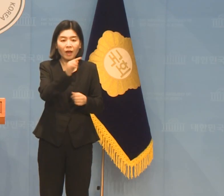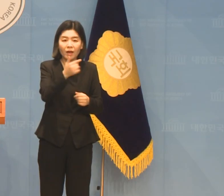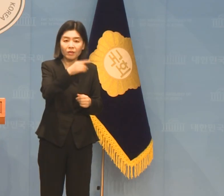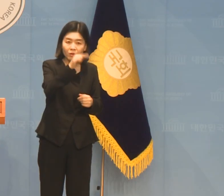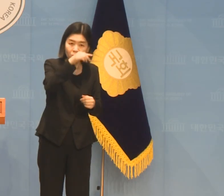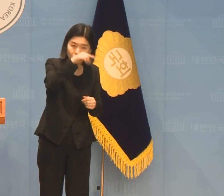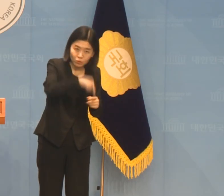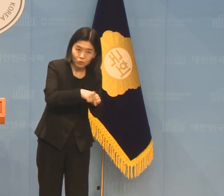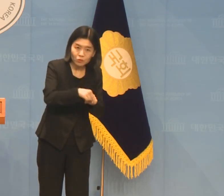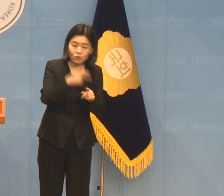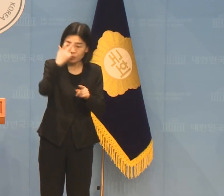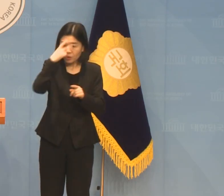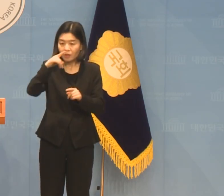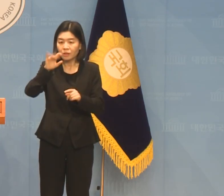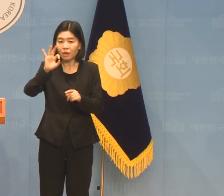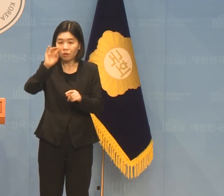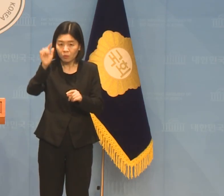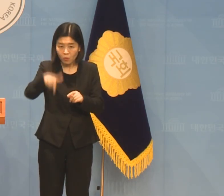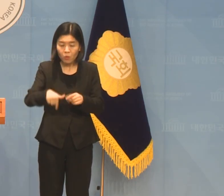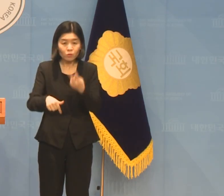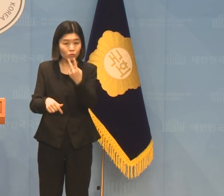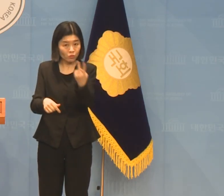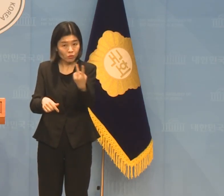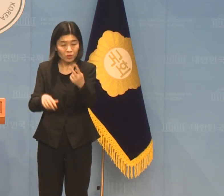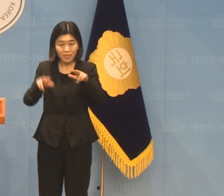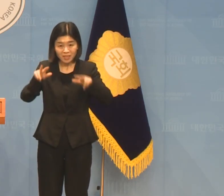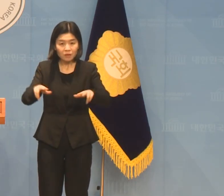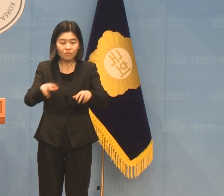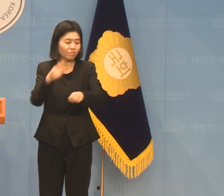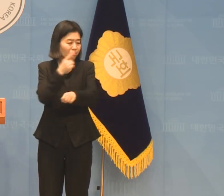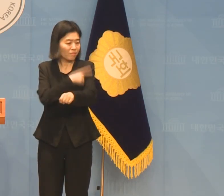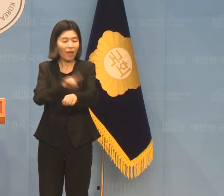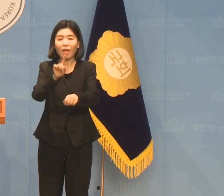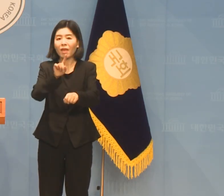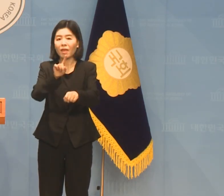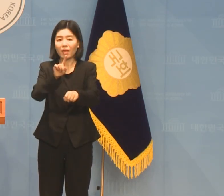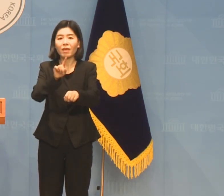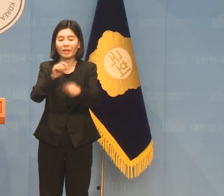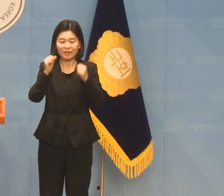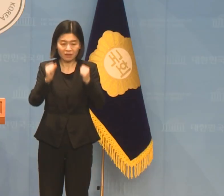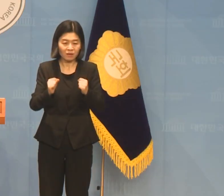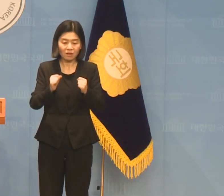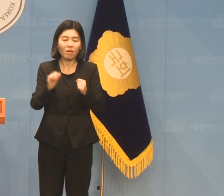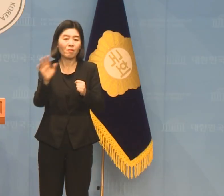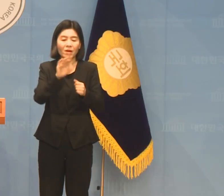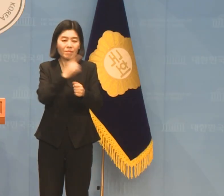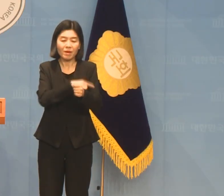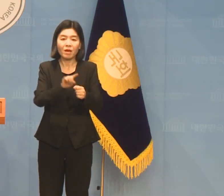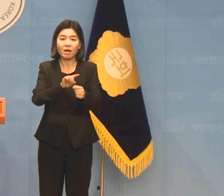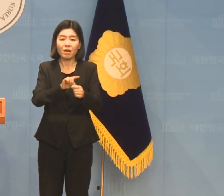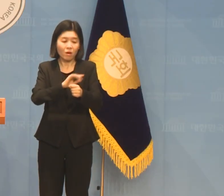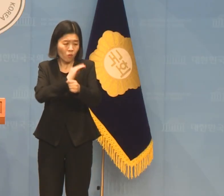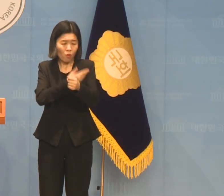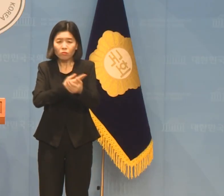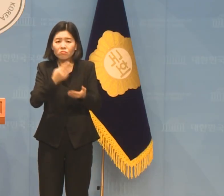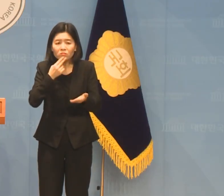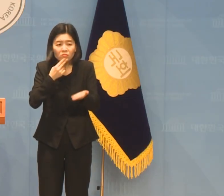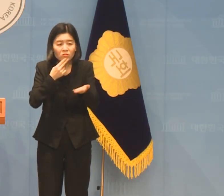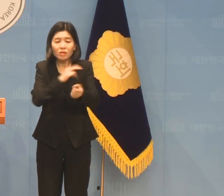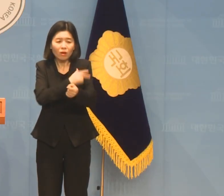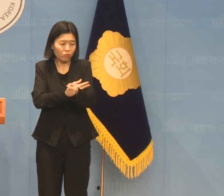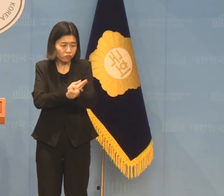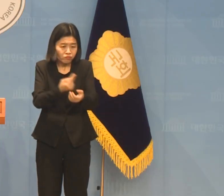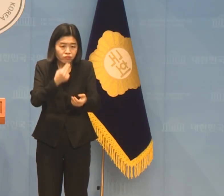최상목 부총리는 그 자리에 있을 자격이 없습니다. 권한도 자격도 없는 자들의 매국